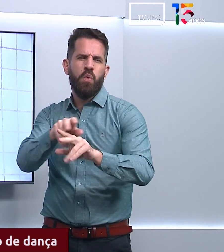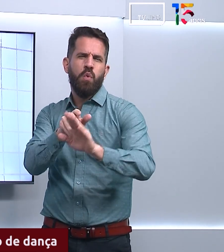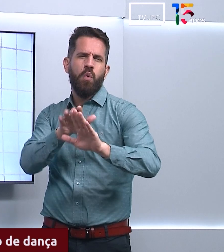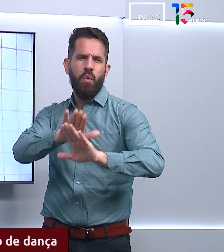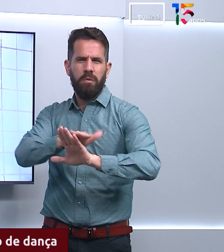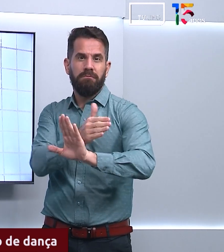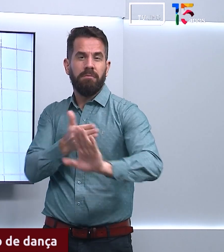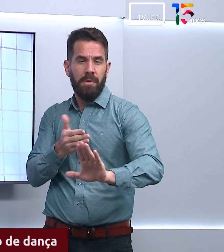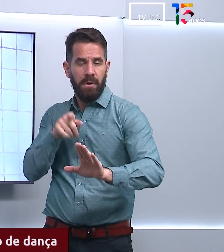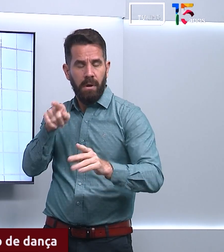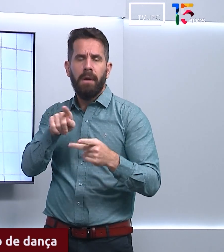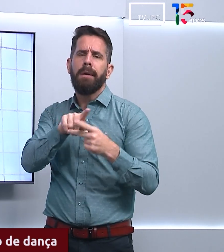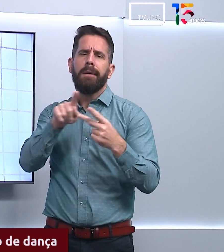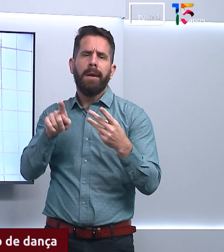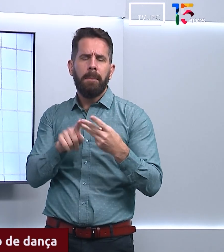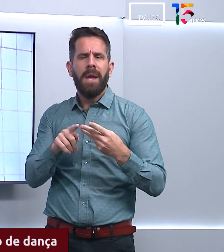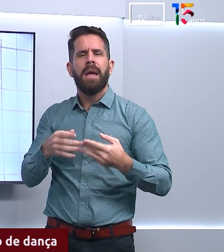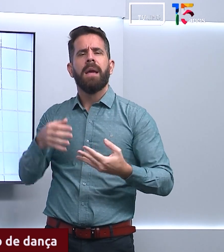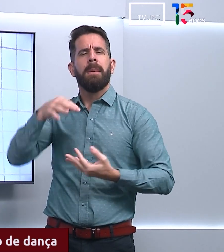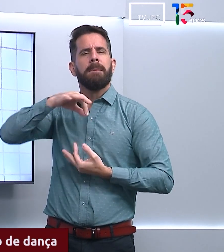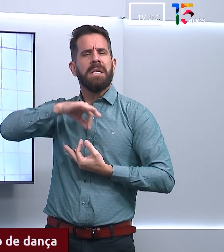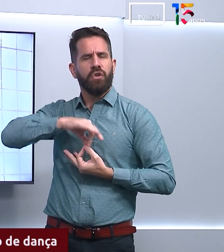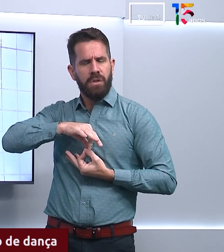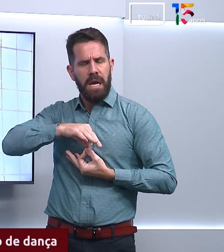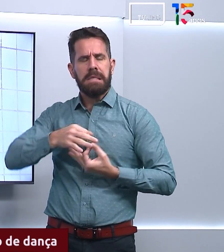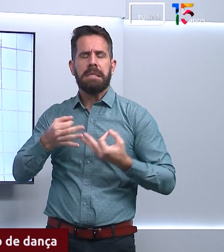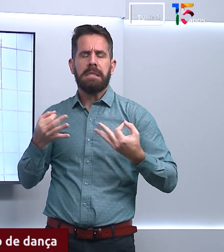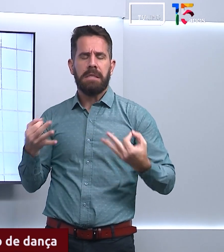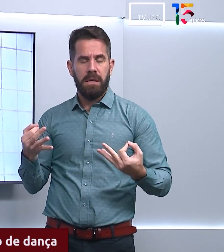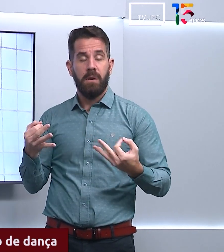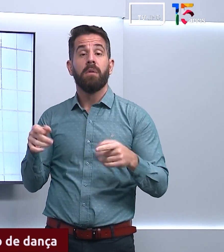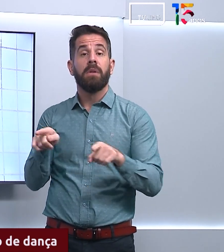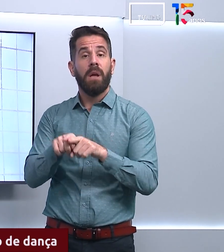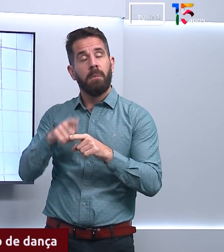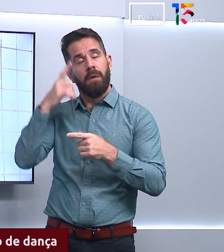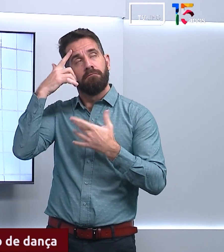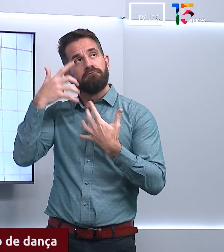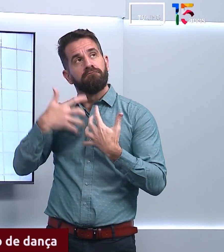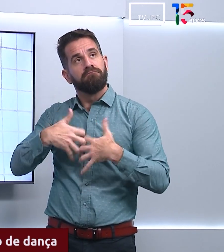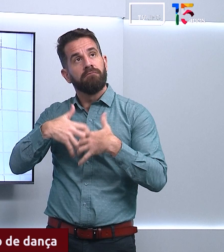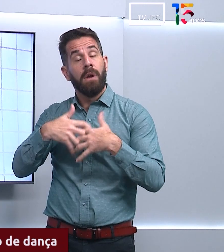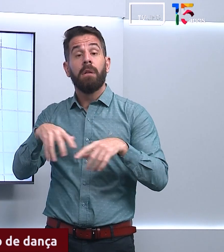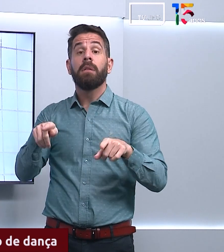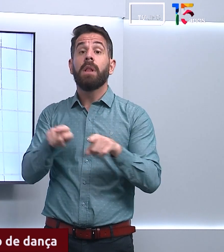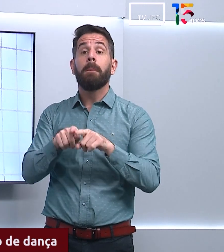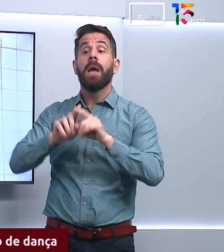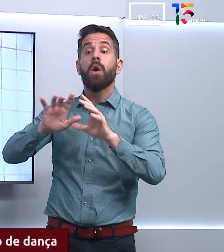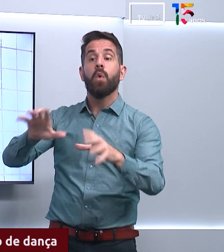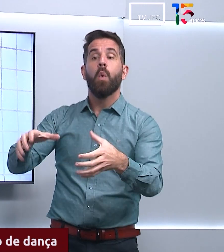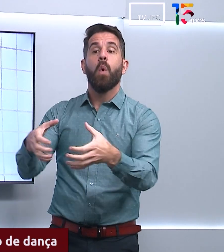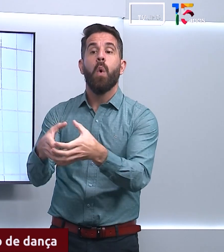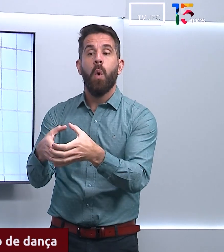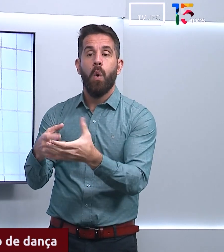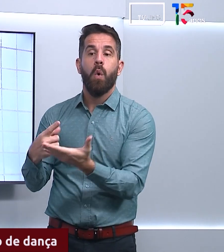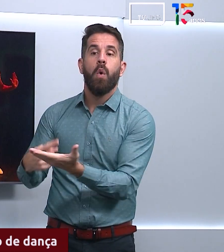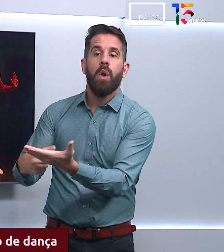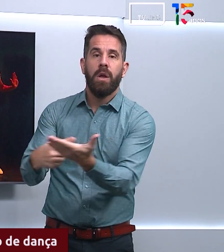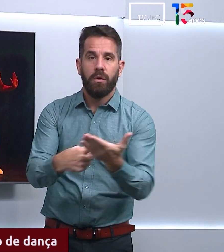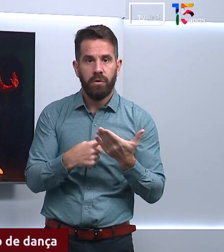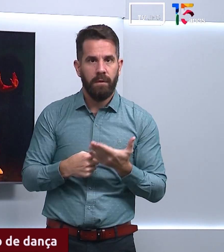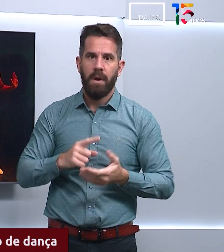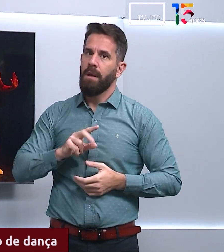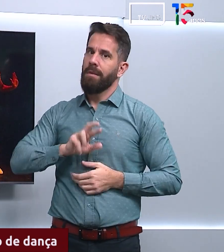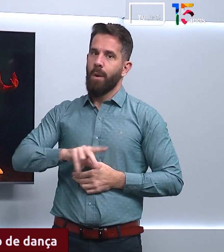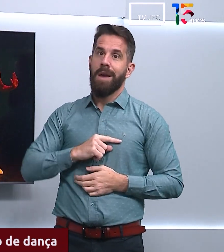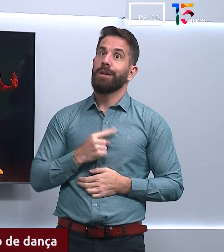meditativa e também de refletir que a saída é coletiva e não individual